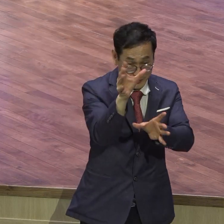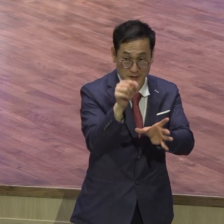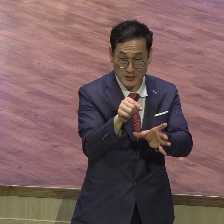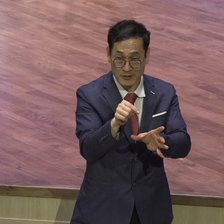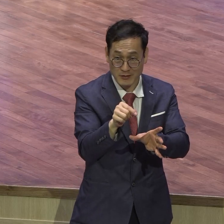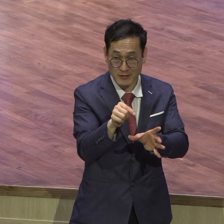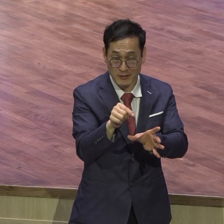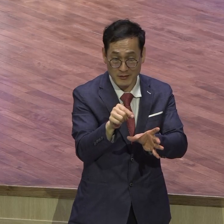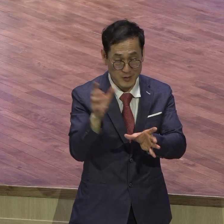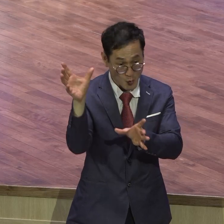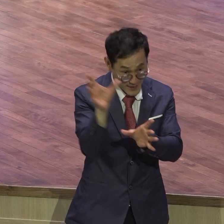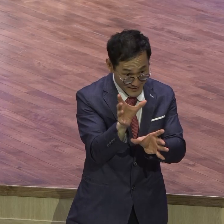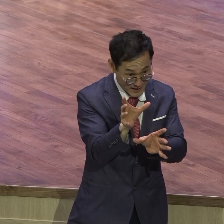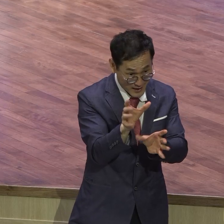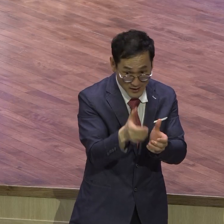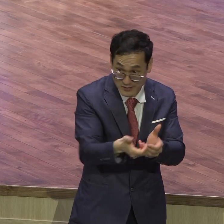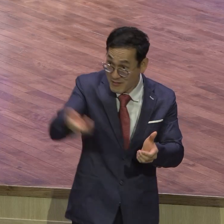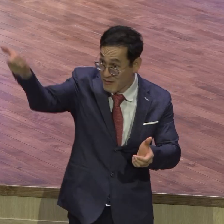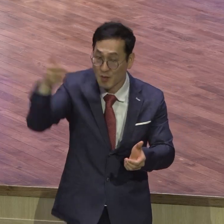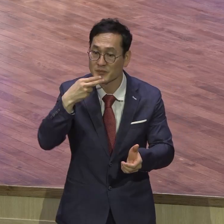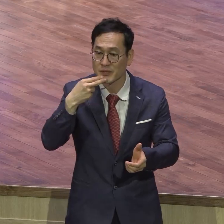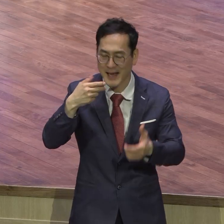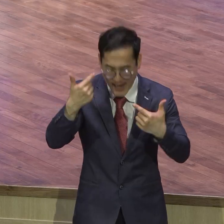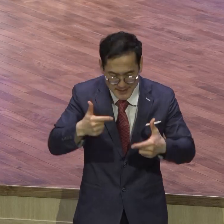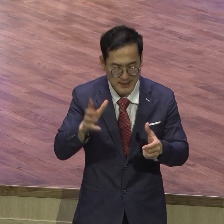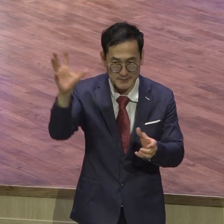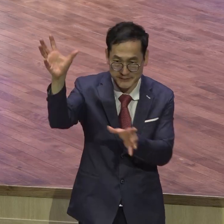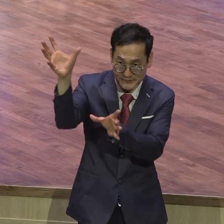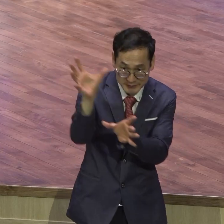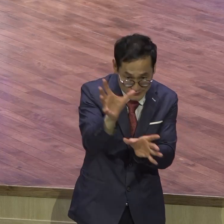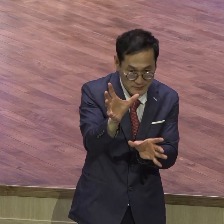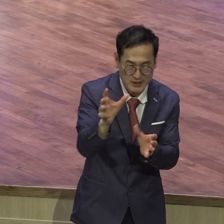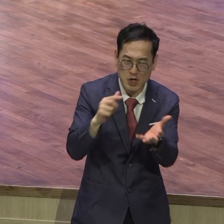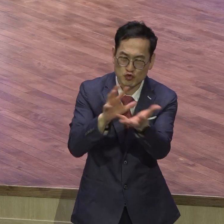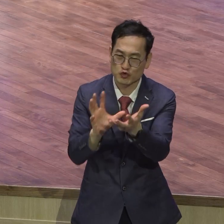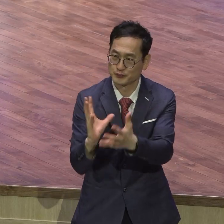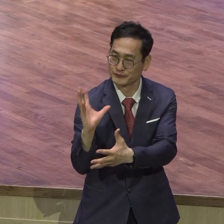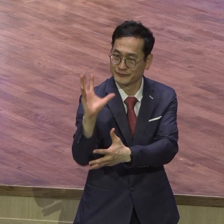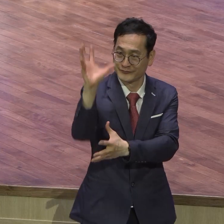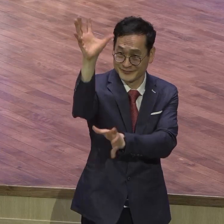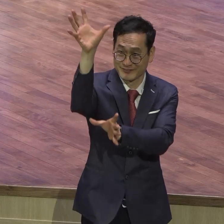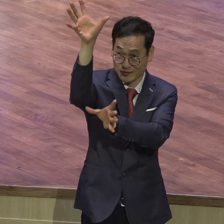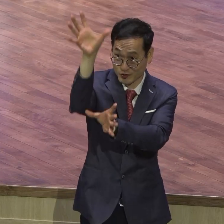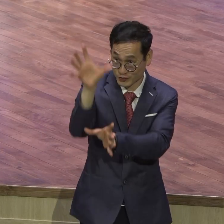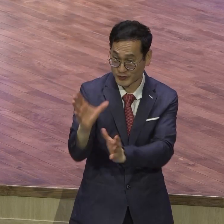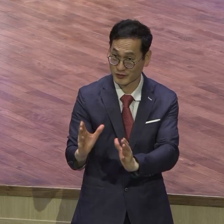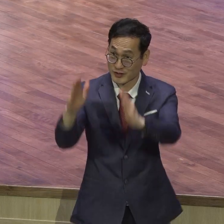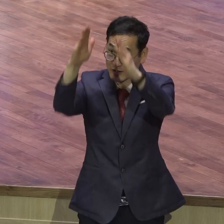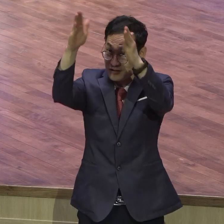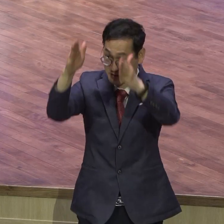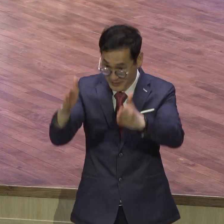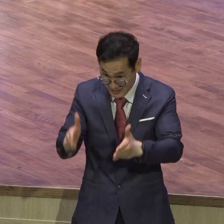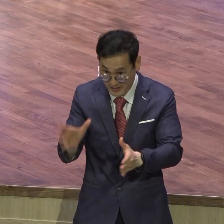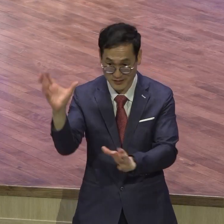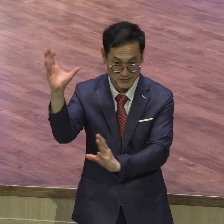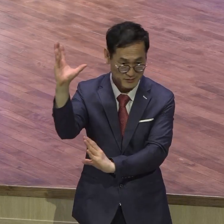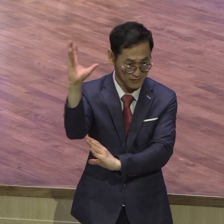자손들과 함께 했다라는 게 중요해요 그 온 그 성막이 완전히